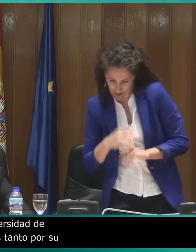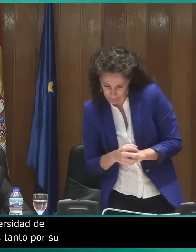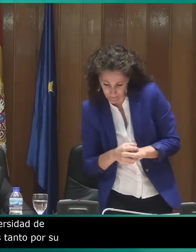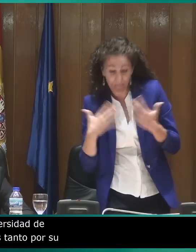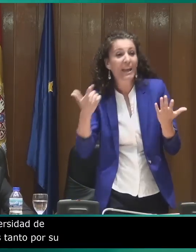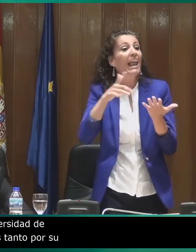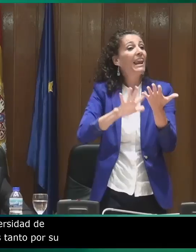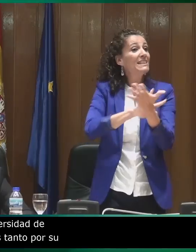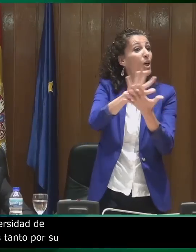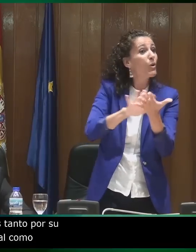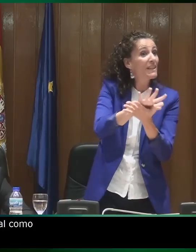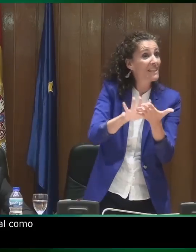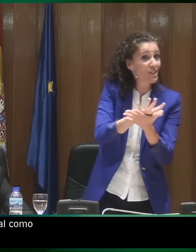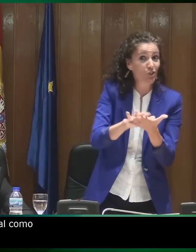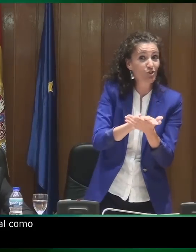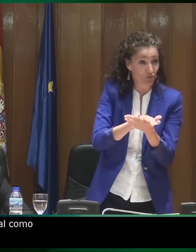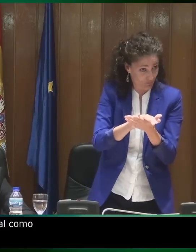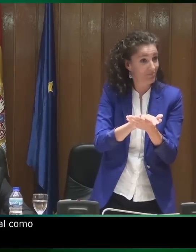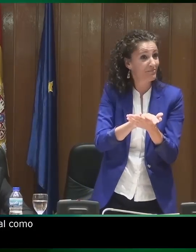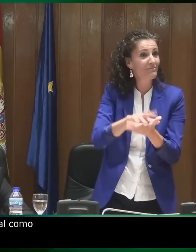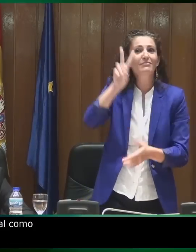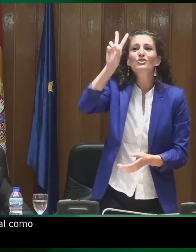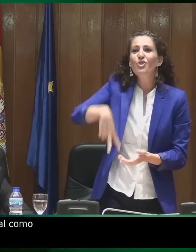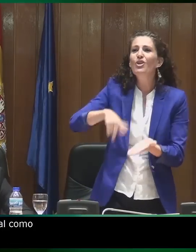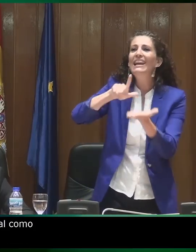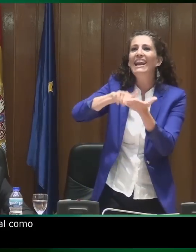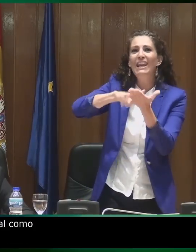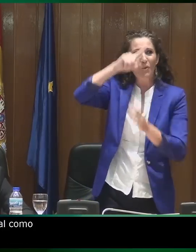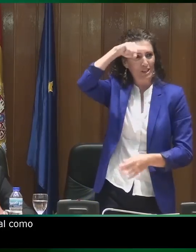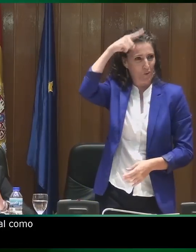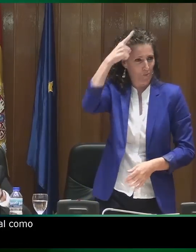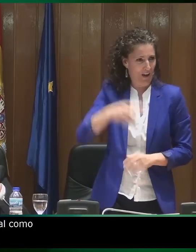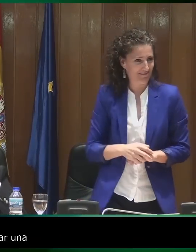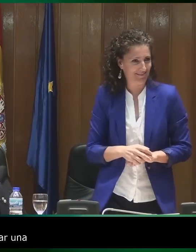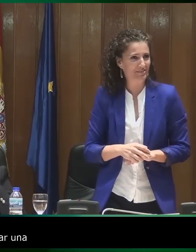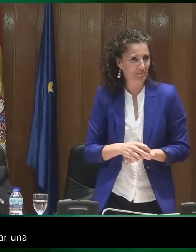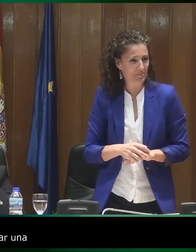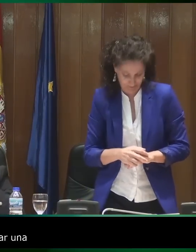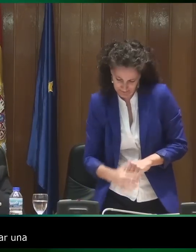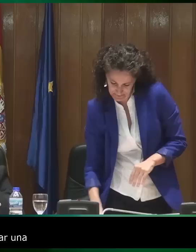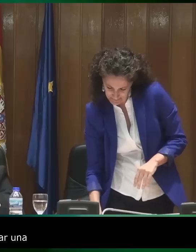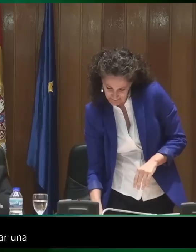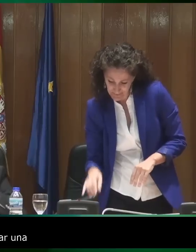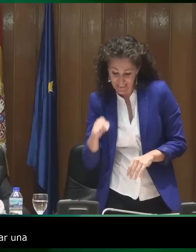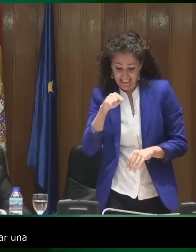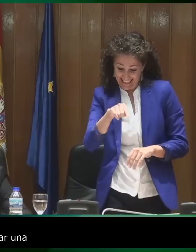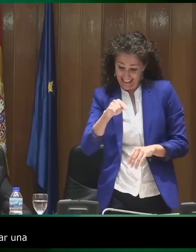con vosotros. Él dice, las lenguas de signos son lenguas de cultura.